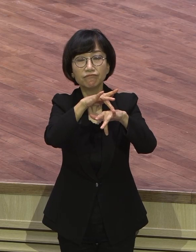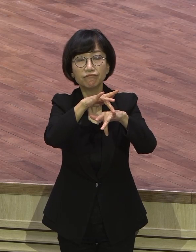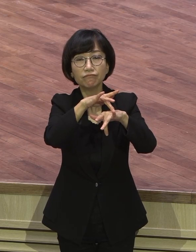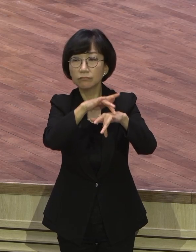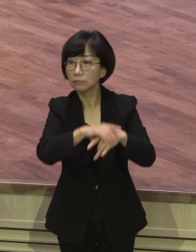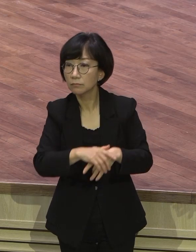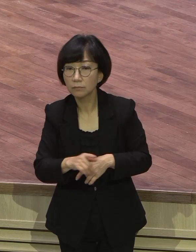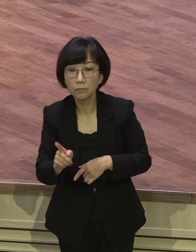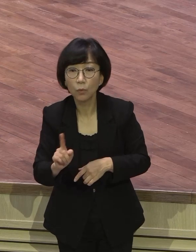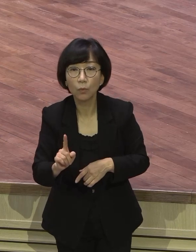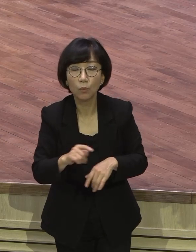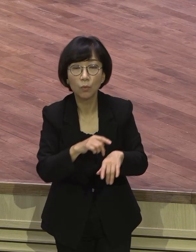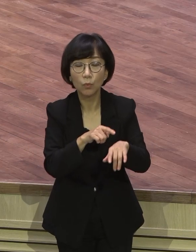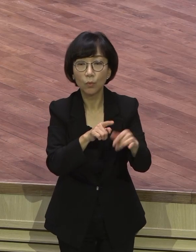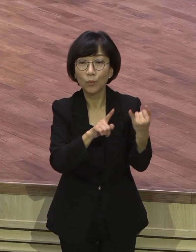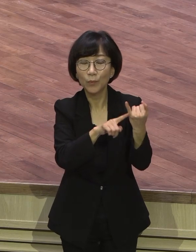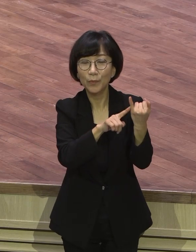그